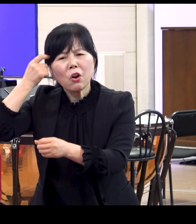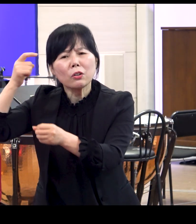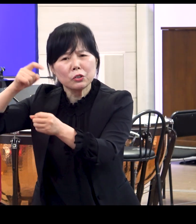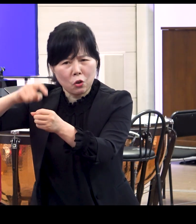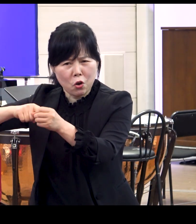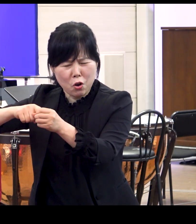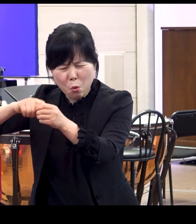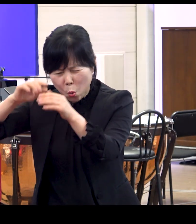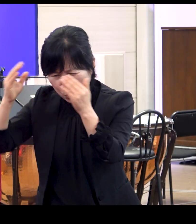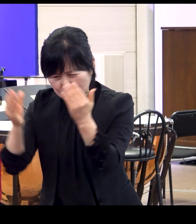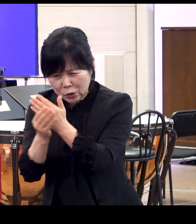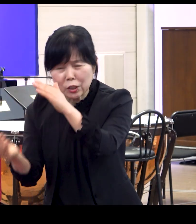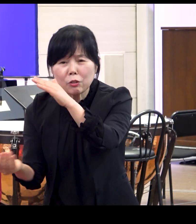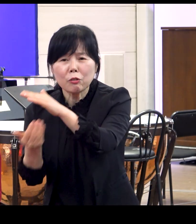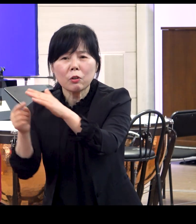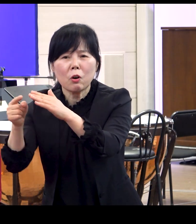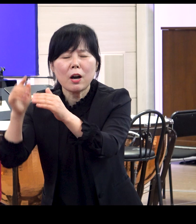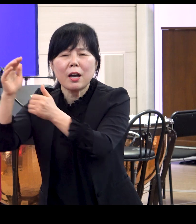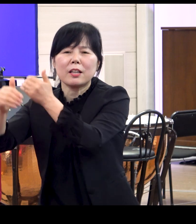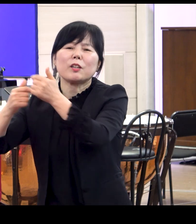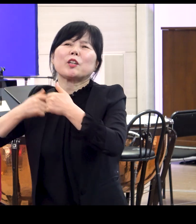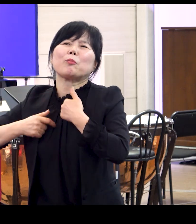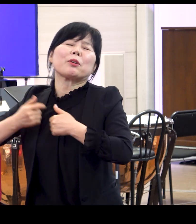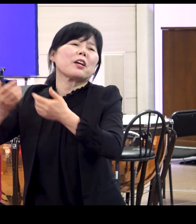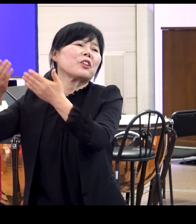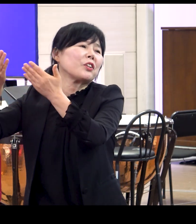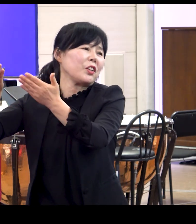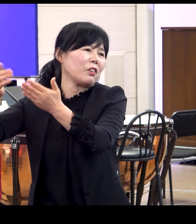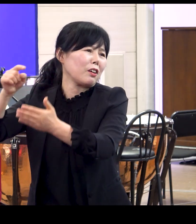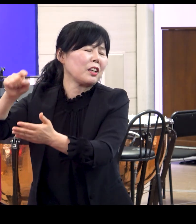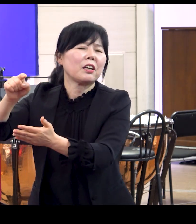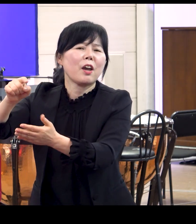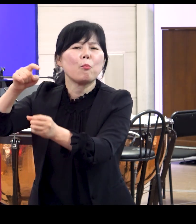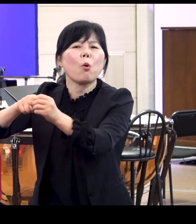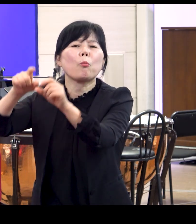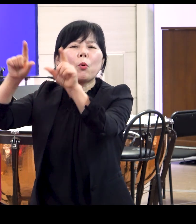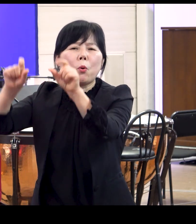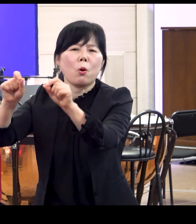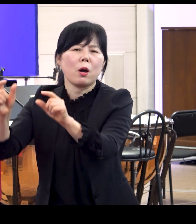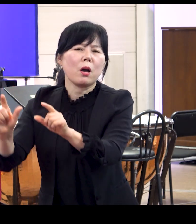하나님을 기쁘시게 하는 것, 그거야 한다는 것.